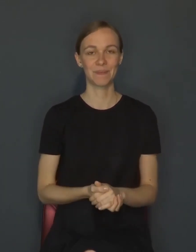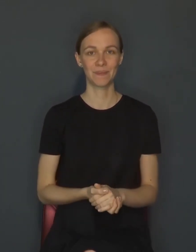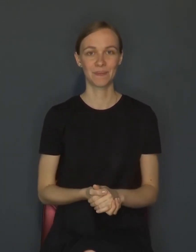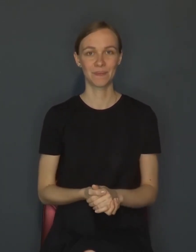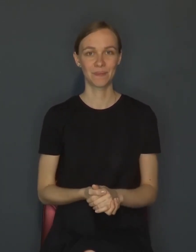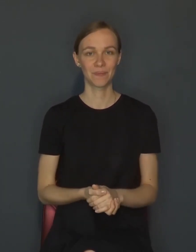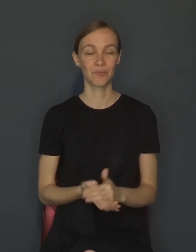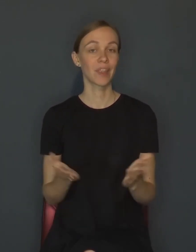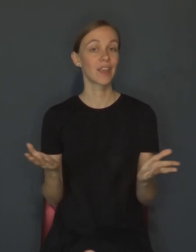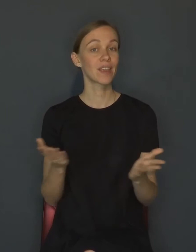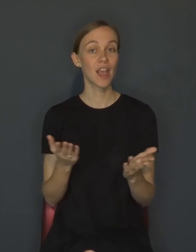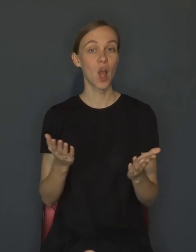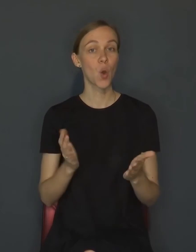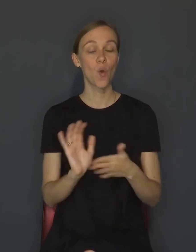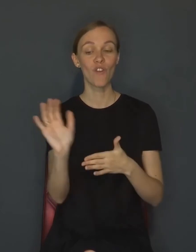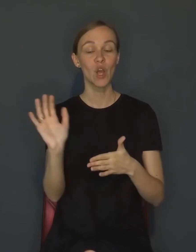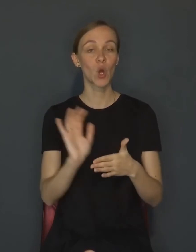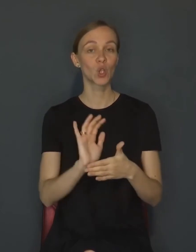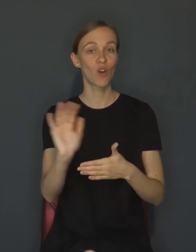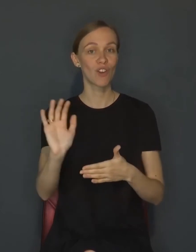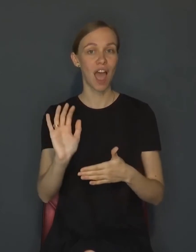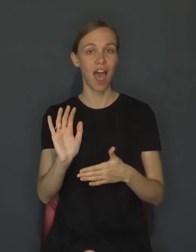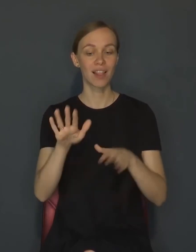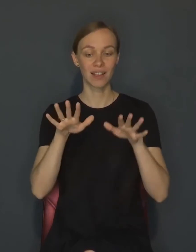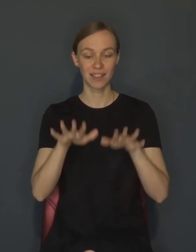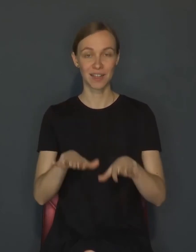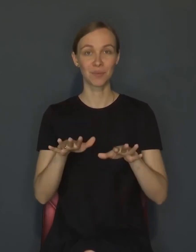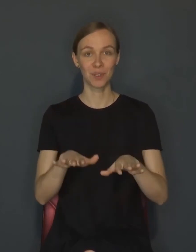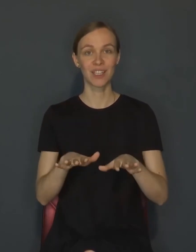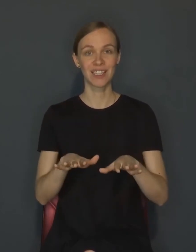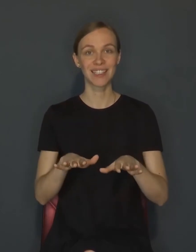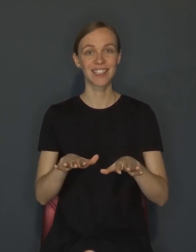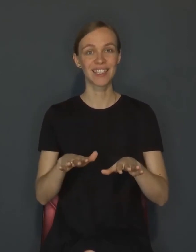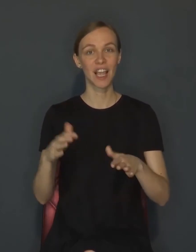яку виготовляли на місці видобутку глини.